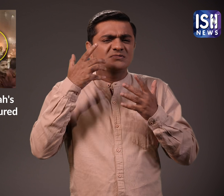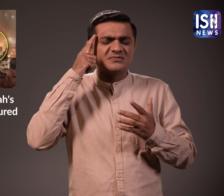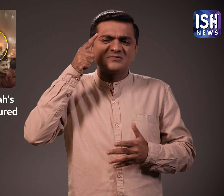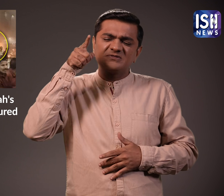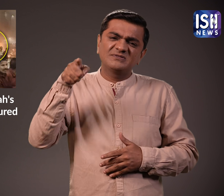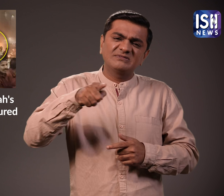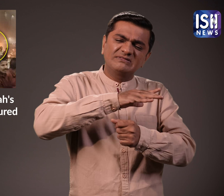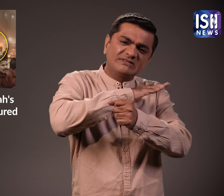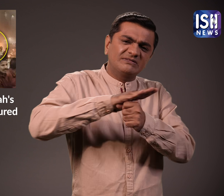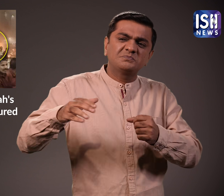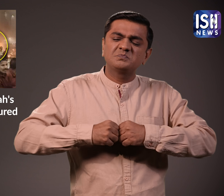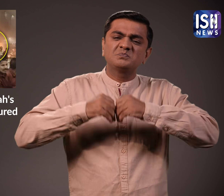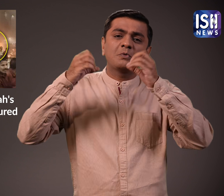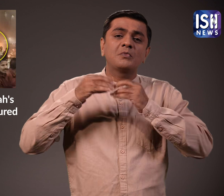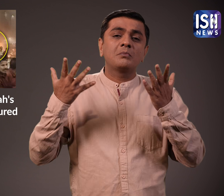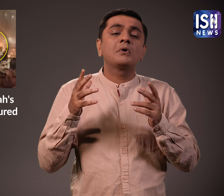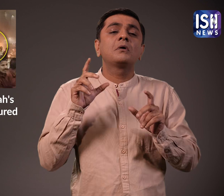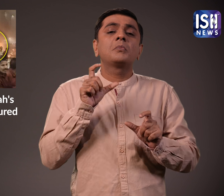और इसलिए इसे खतम कर देना चाहिए